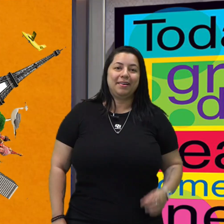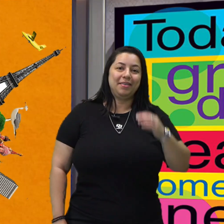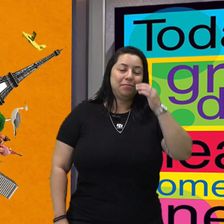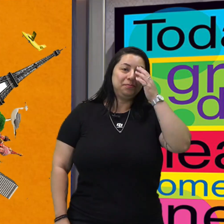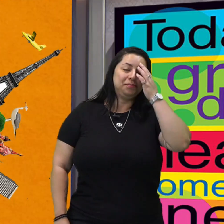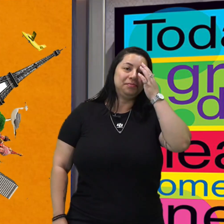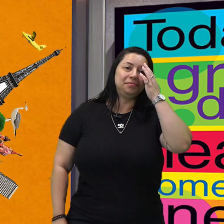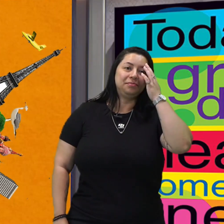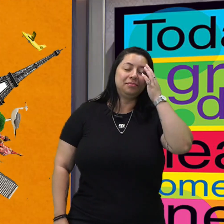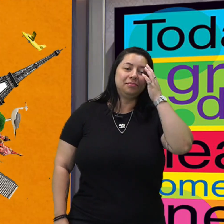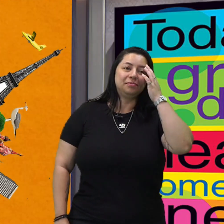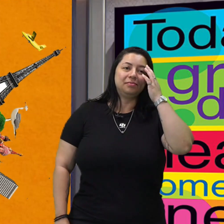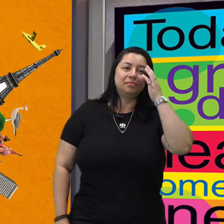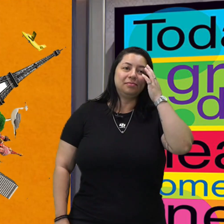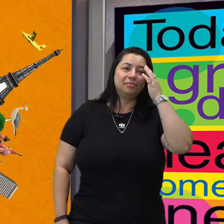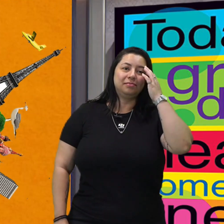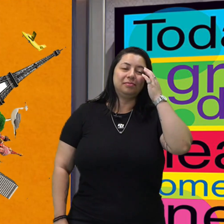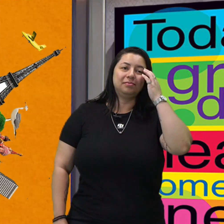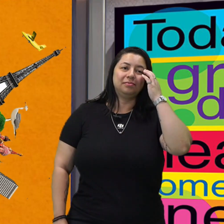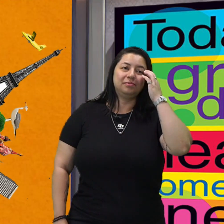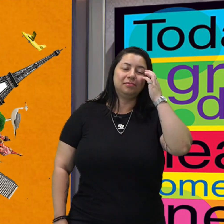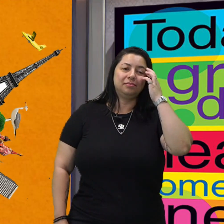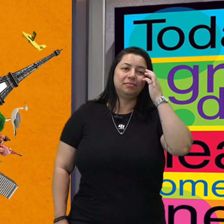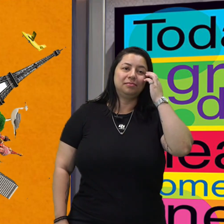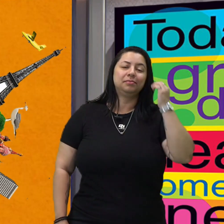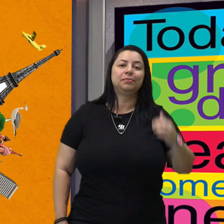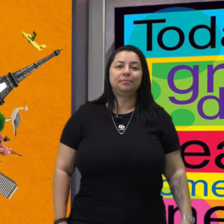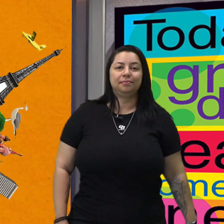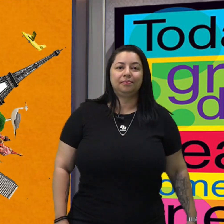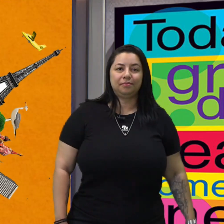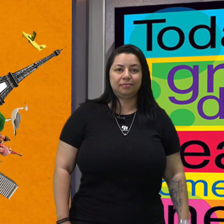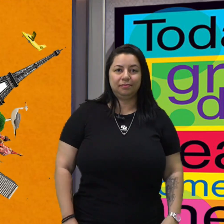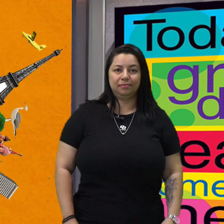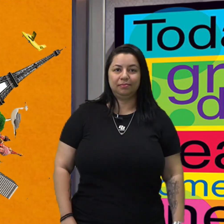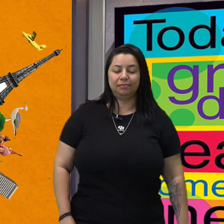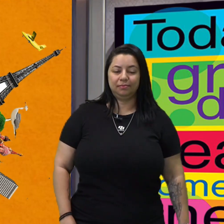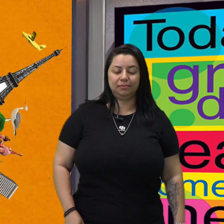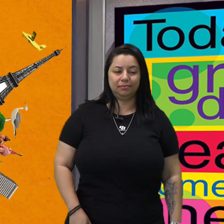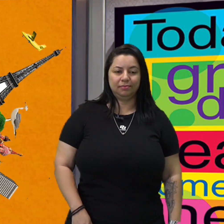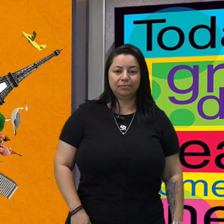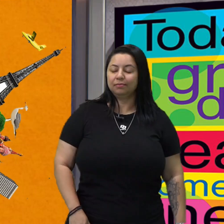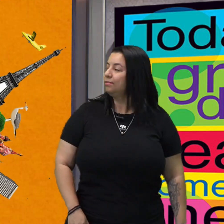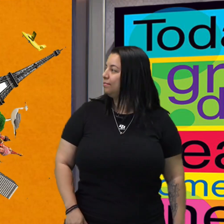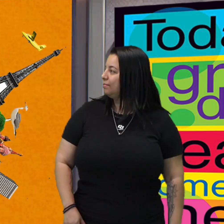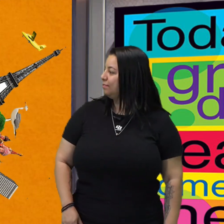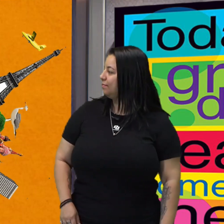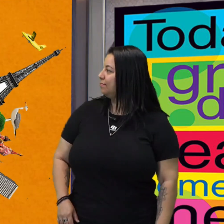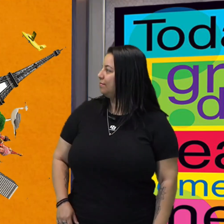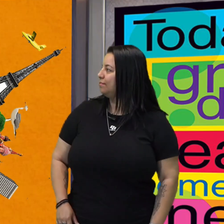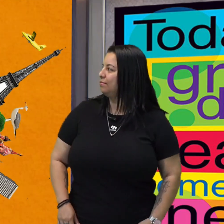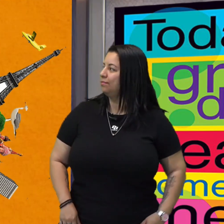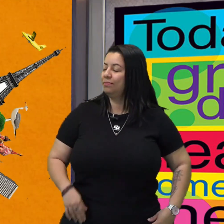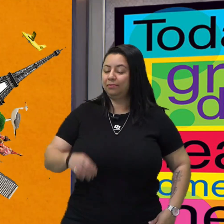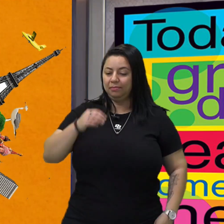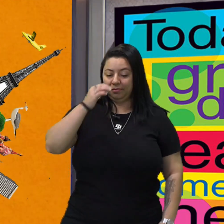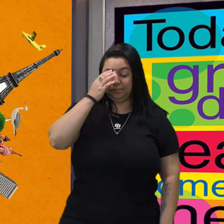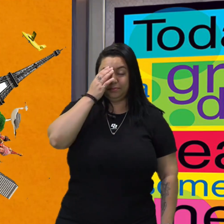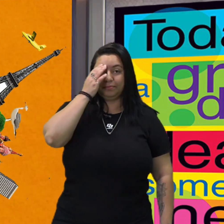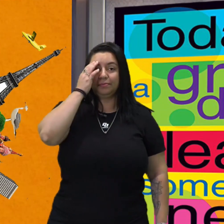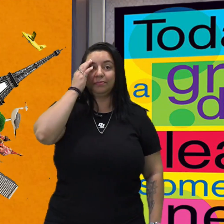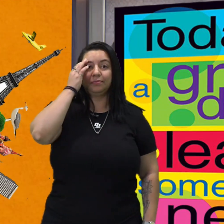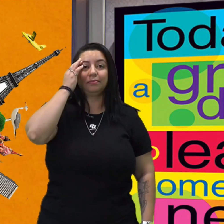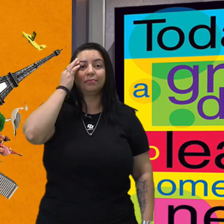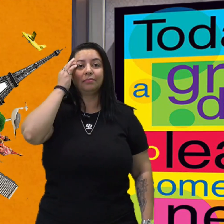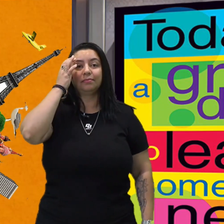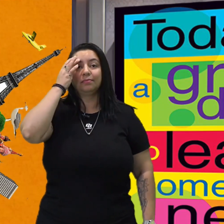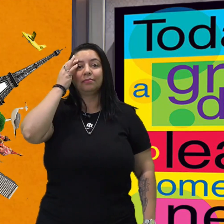funciona, mas geralmente você aprende isso lá no ensino fundamental. E aí, hoje, a gente vai trazer alguns assuntos para trabalhar com vocês,